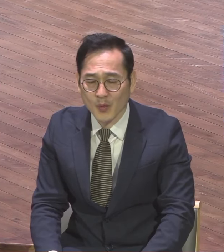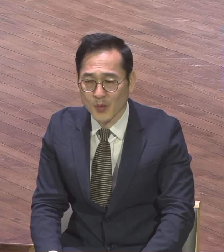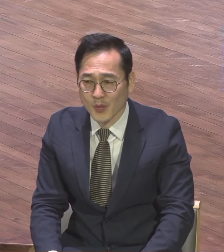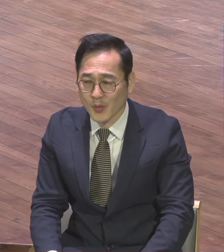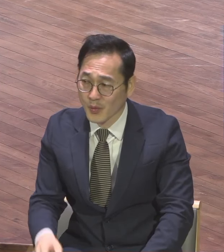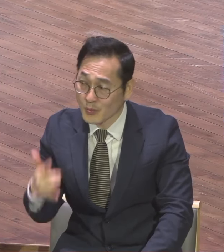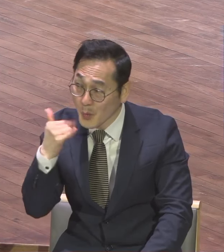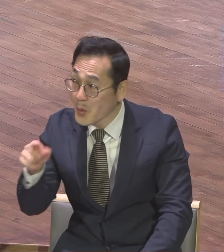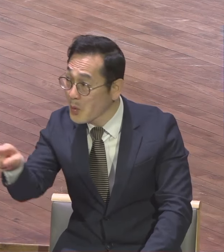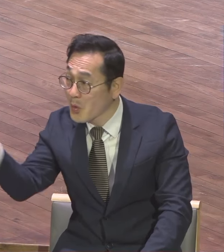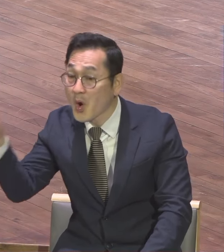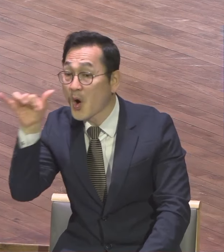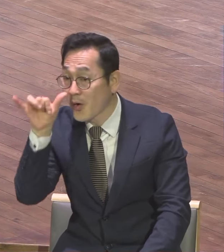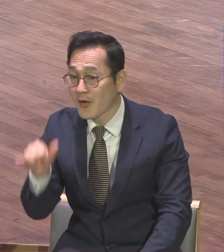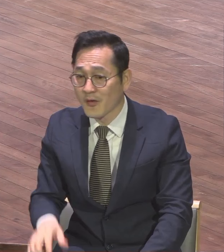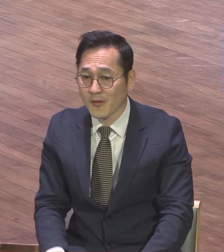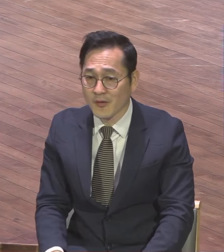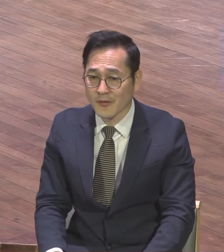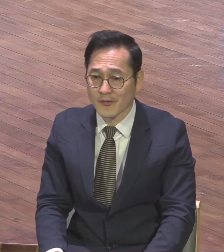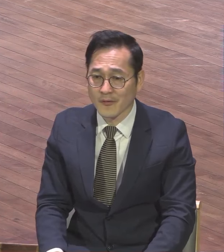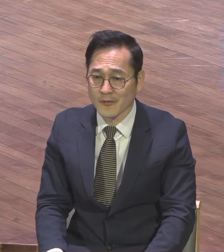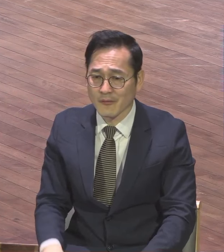주고 돌아오면 축복 기도해 주고.